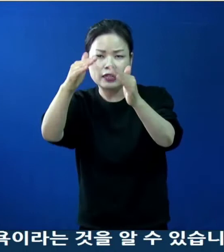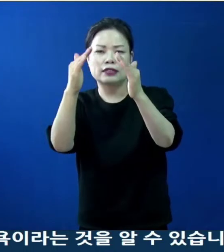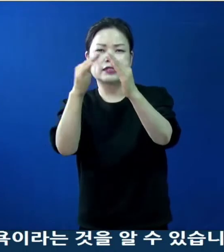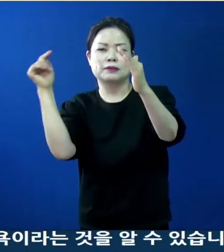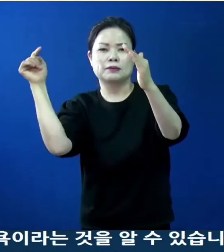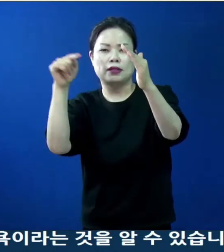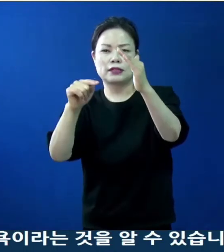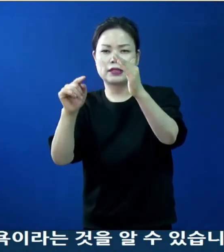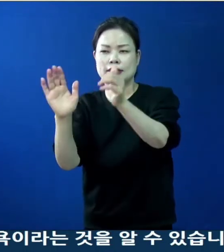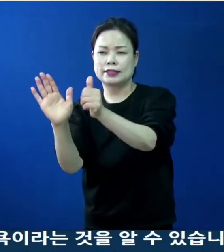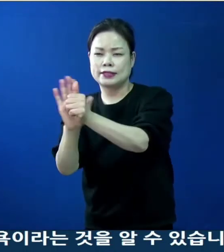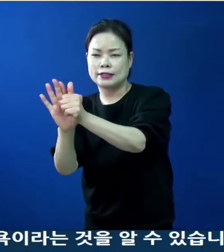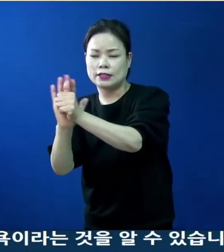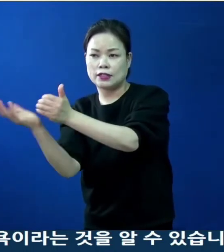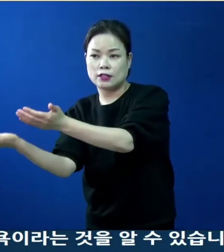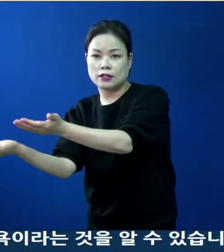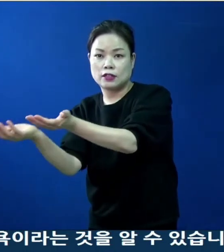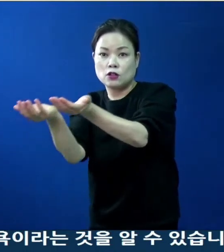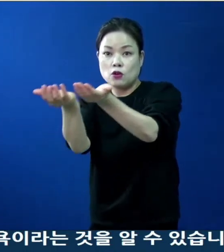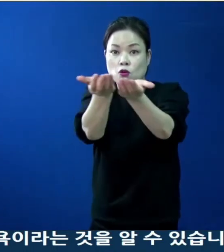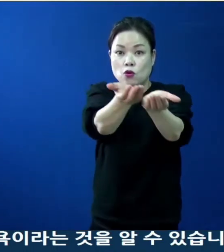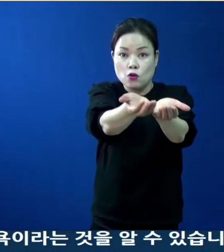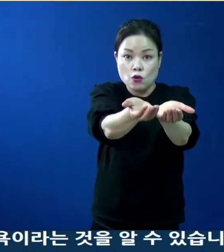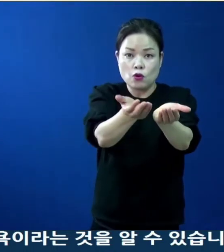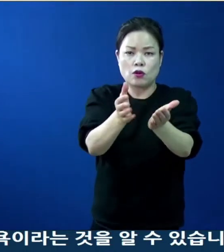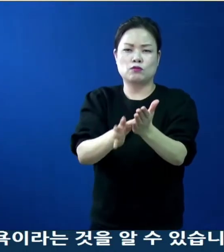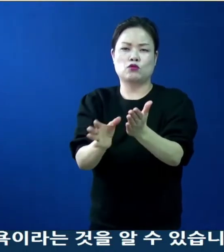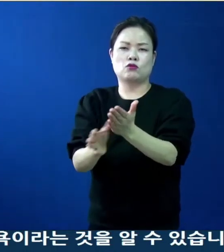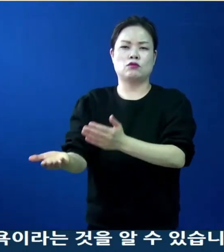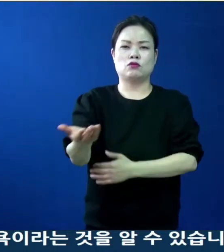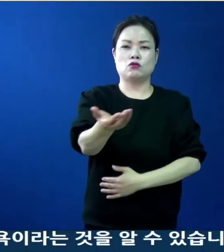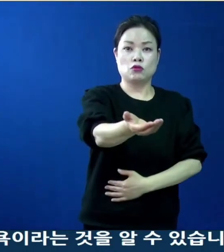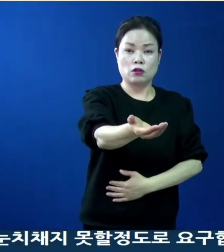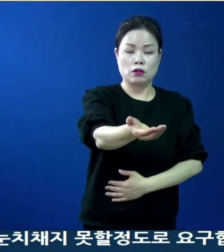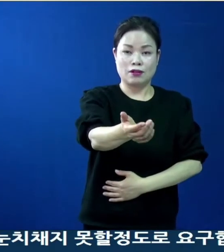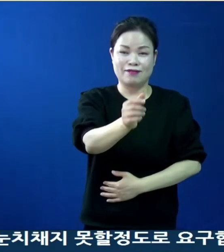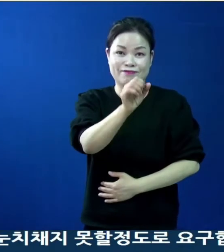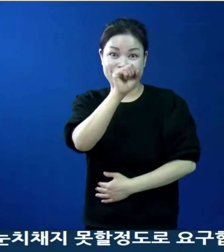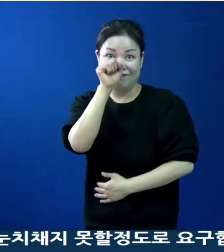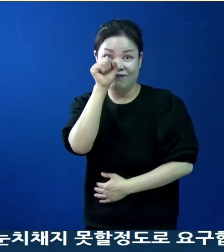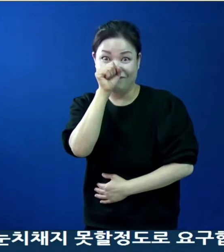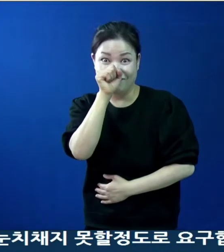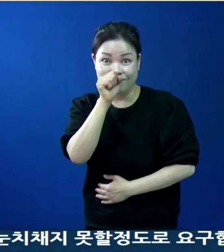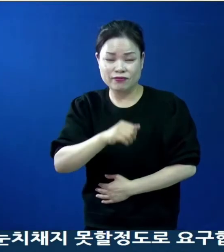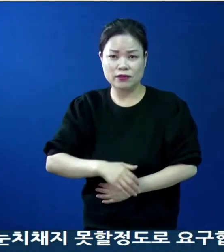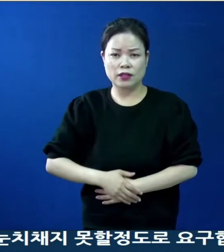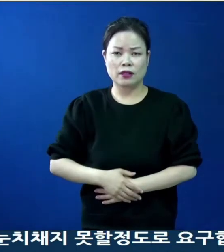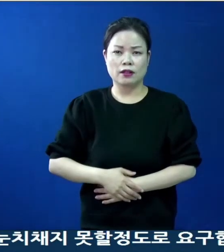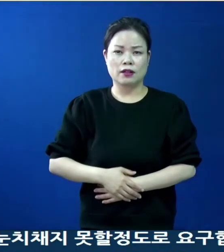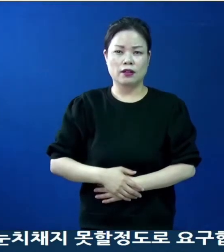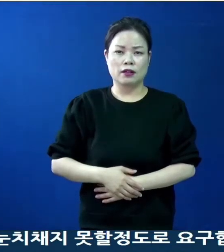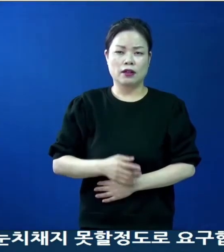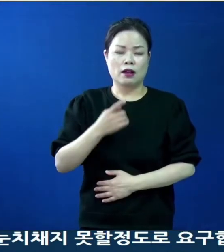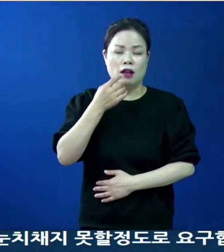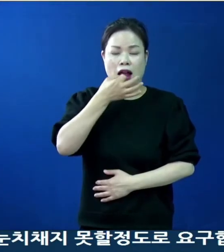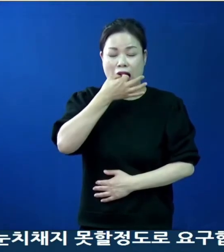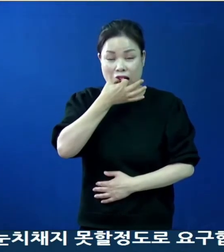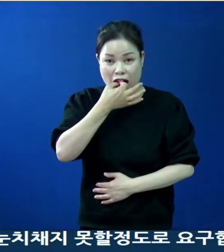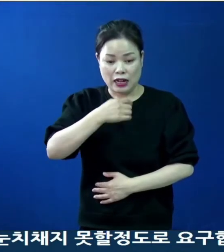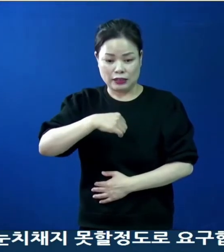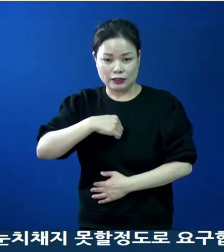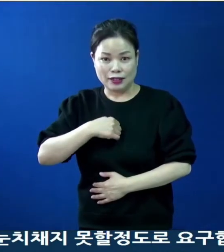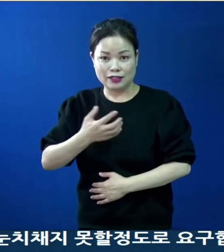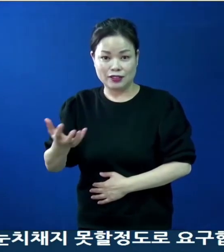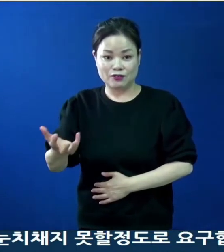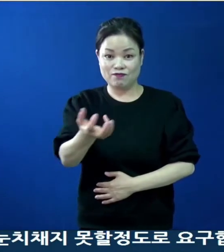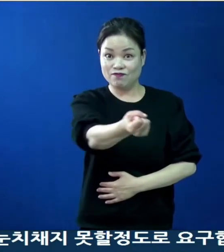친절하게 이것을 갖다 주기까지 합니다. 얼마나 좋았을까요? 탐심의 물건이 자신의